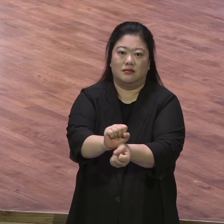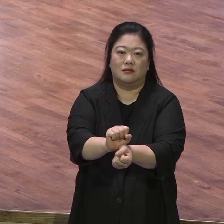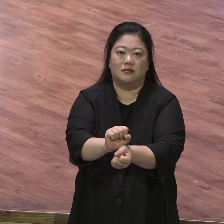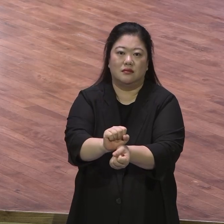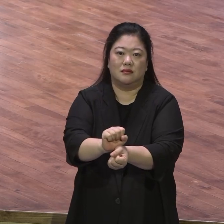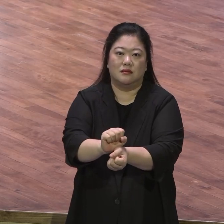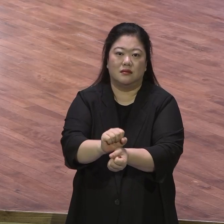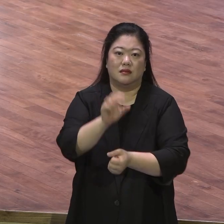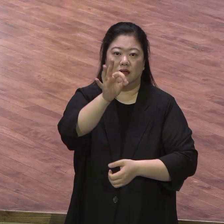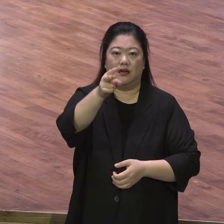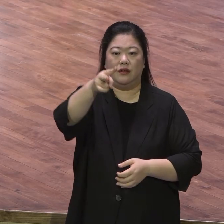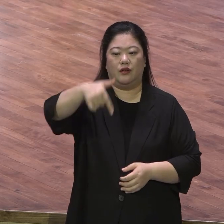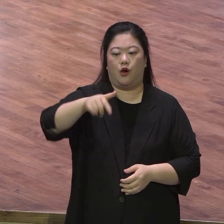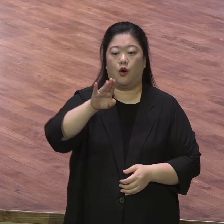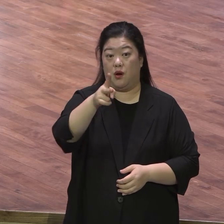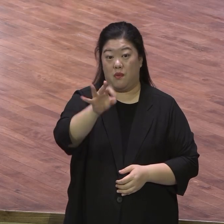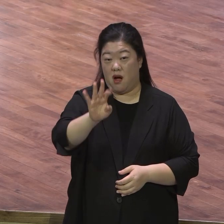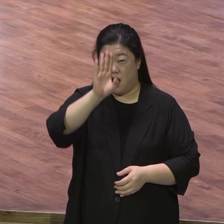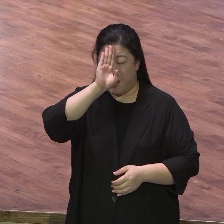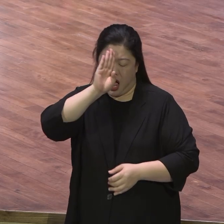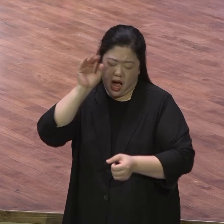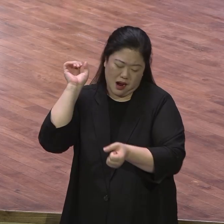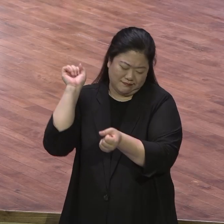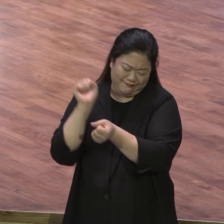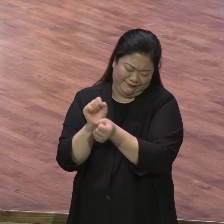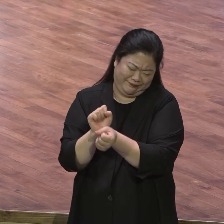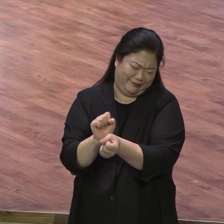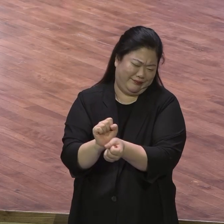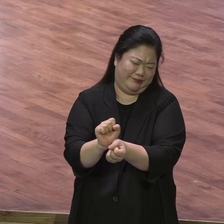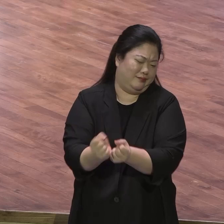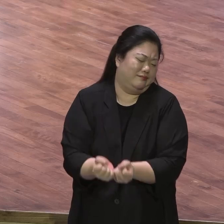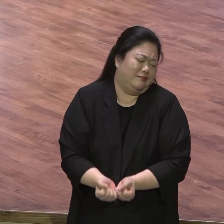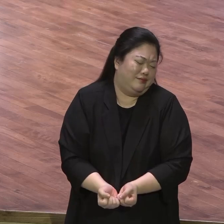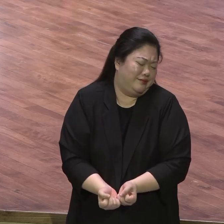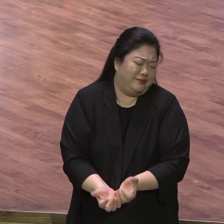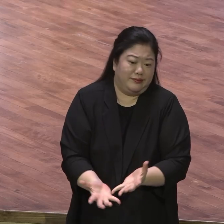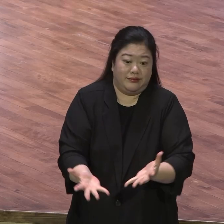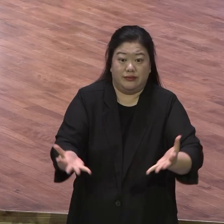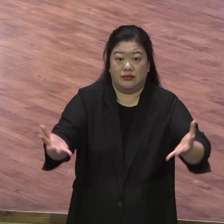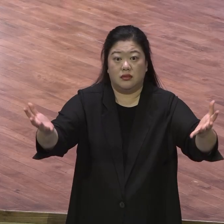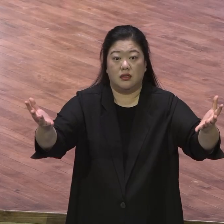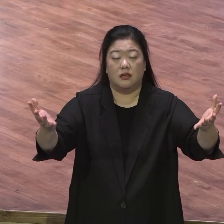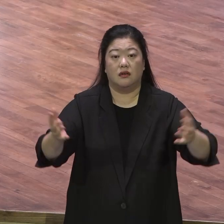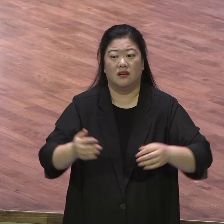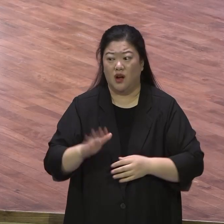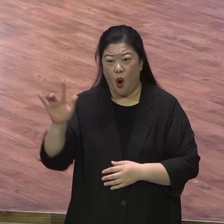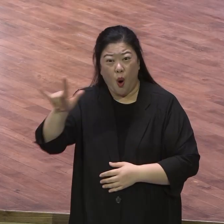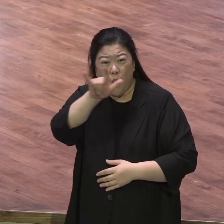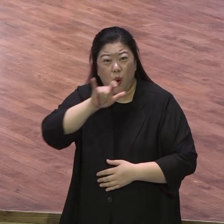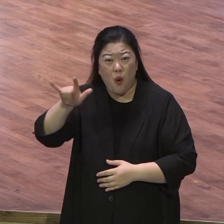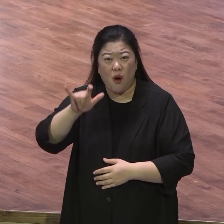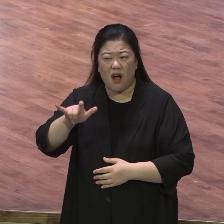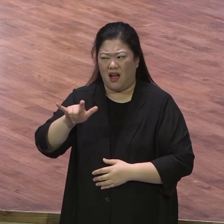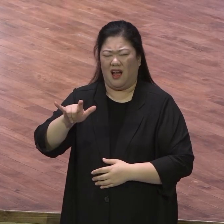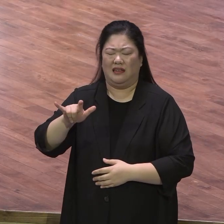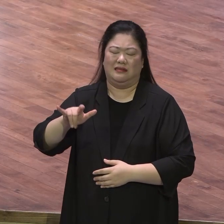열병을 일으켜버려요 그러면 얼마나 무섭습니까 약도 없는데